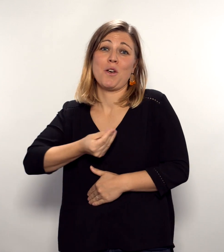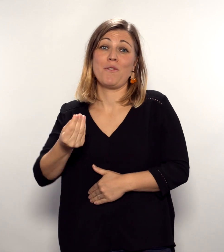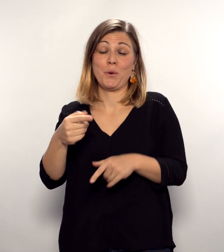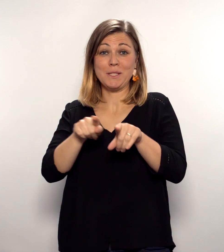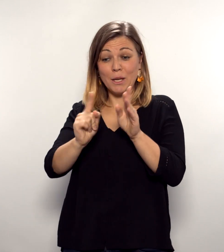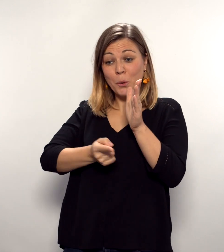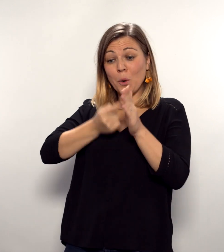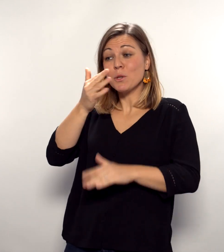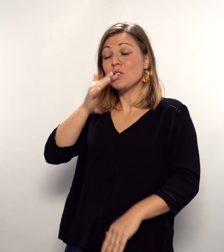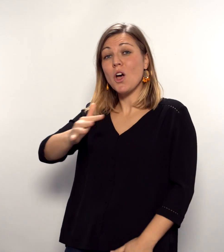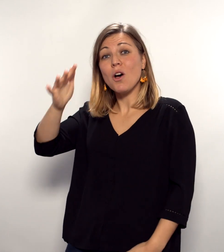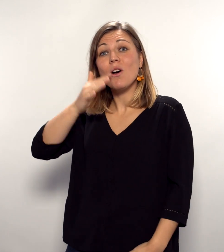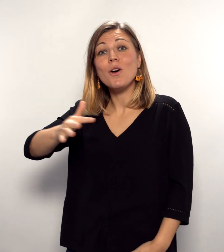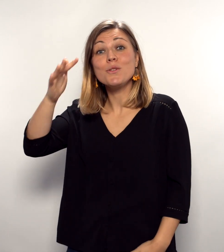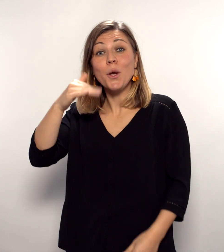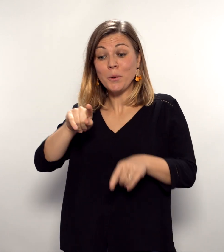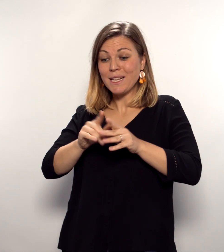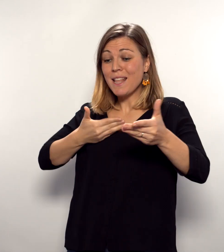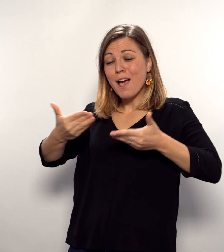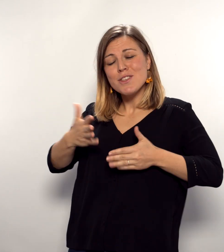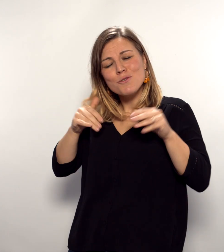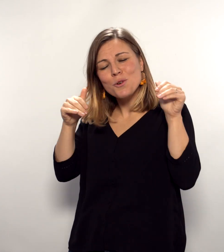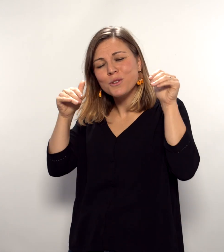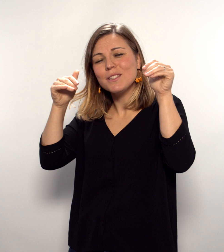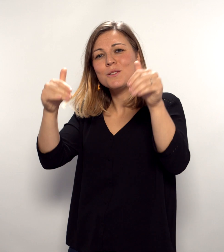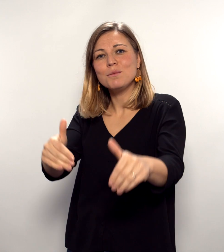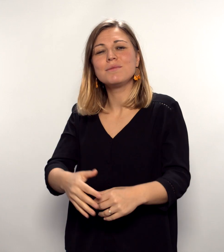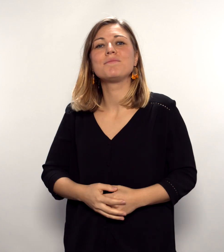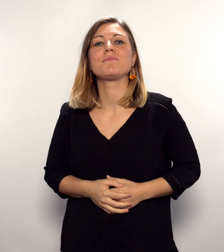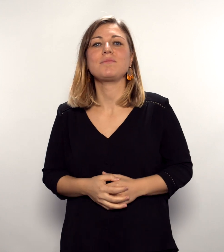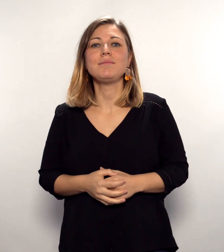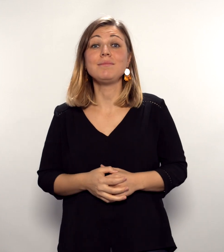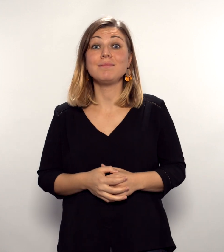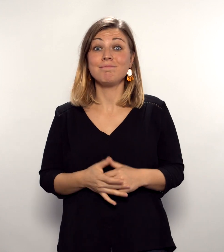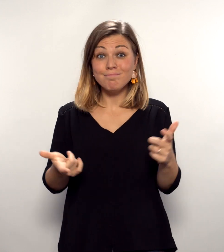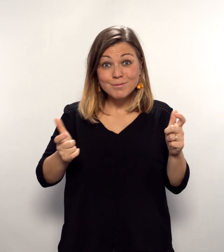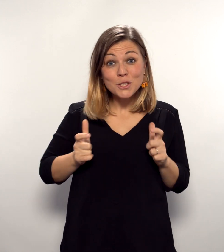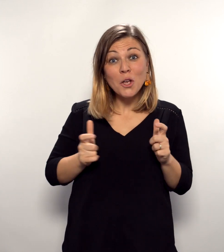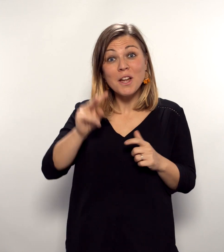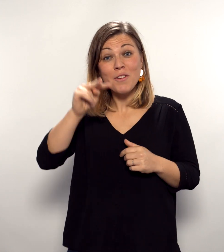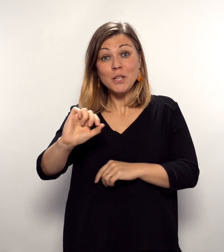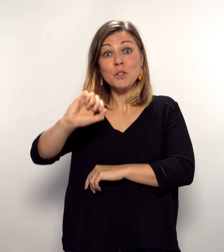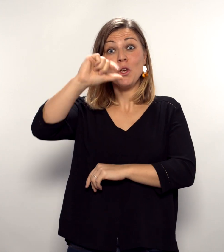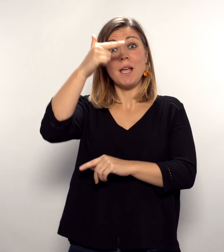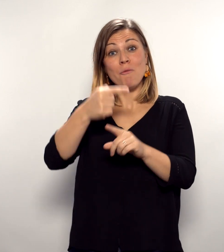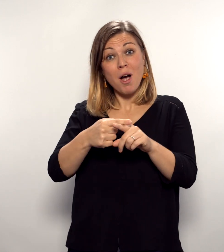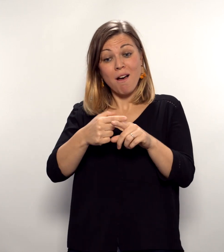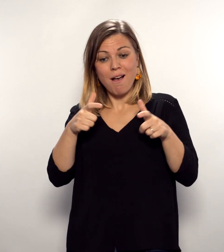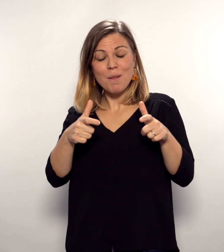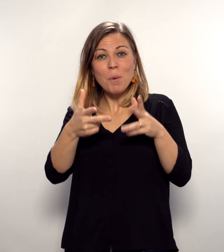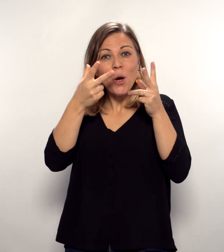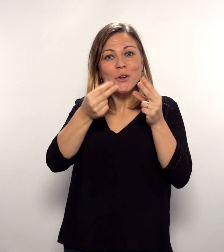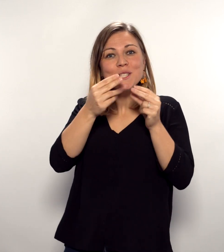j'ai recommencé à chanter et à continuer mon ministère. Et puis, j'ai eu le privilège de faire un